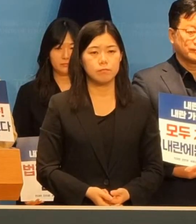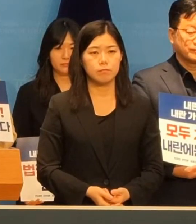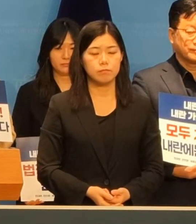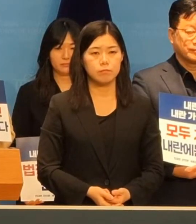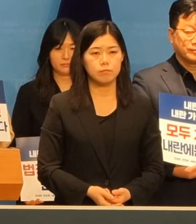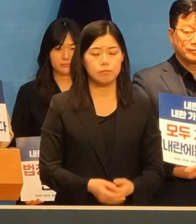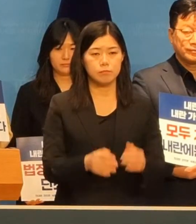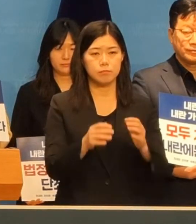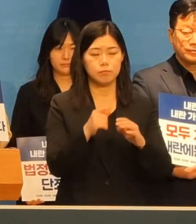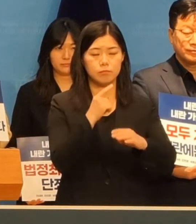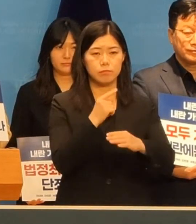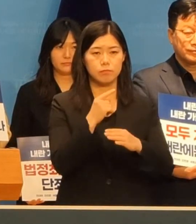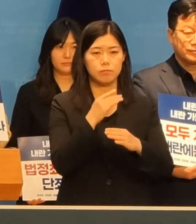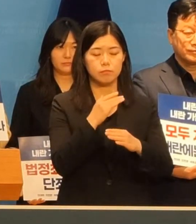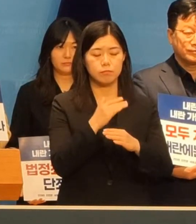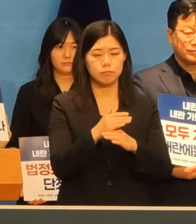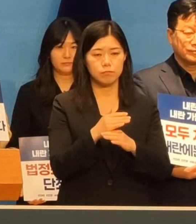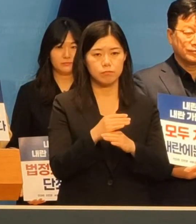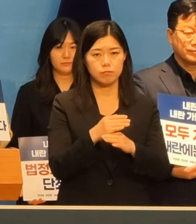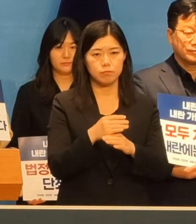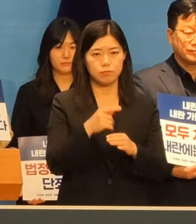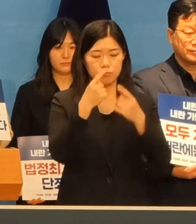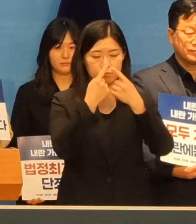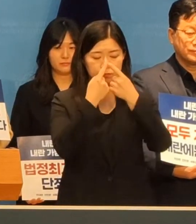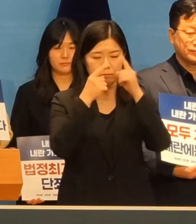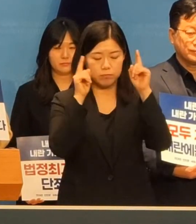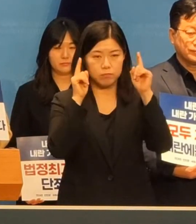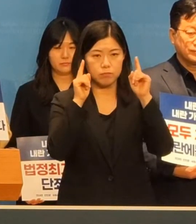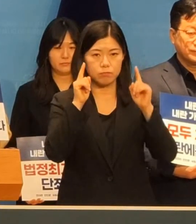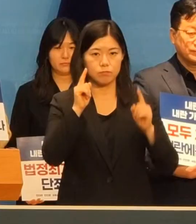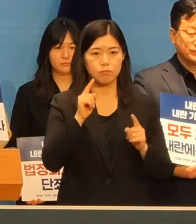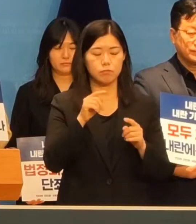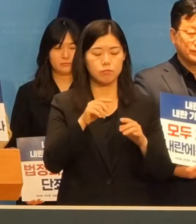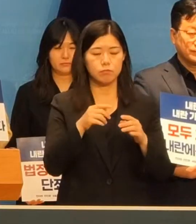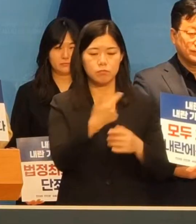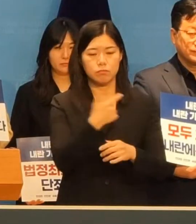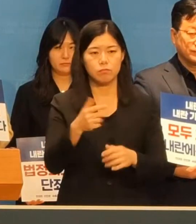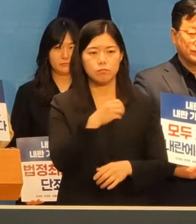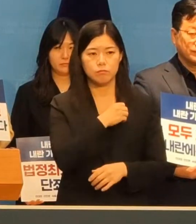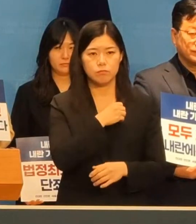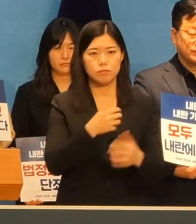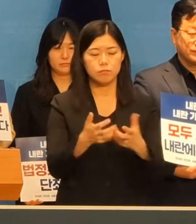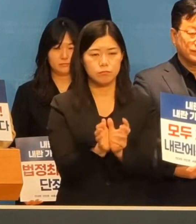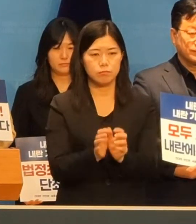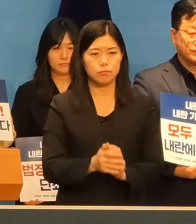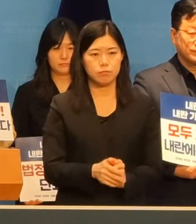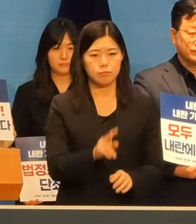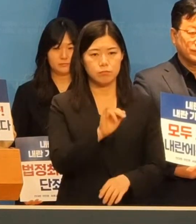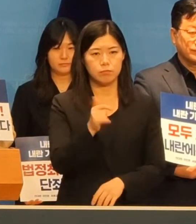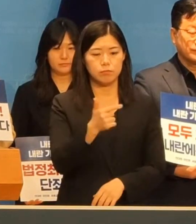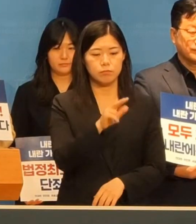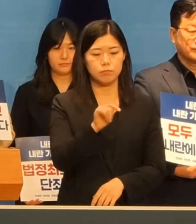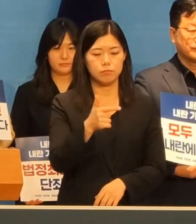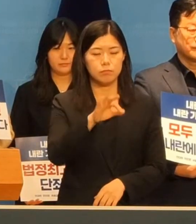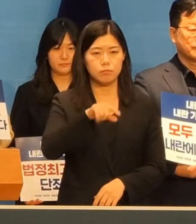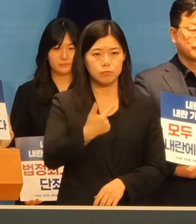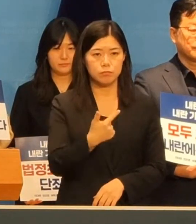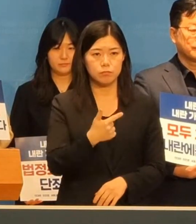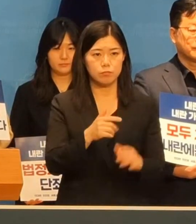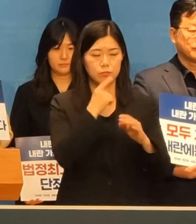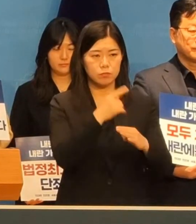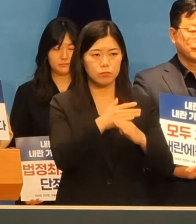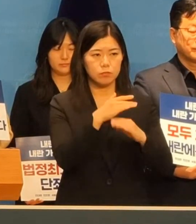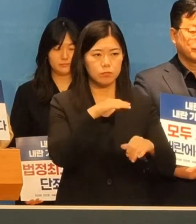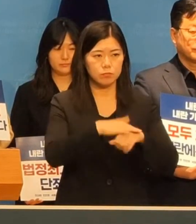민대련 개혁을 요구하는 민주당 전국 대의원 모임, 민민운 민주당의